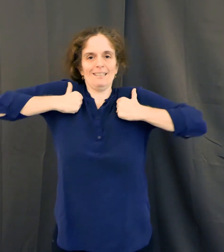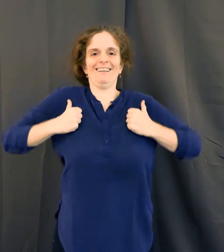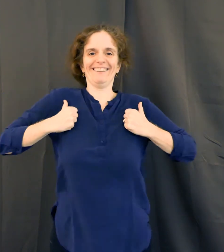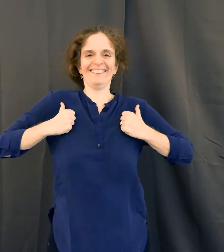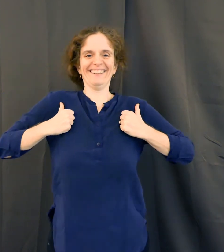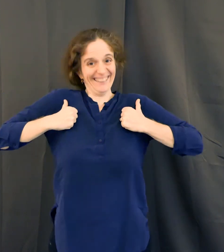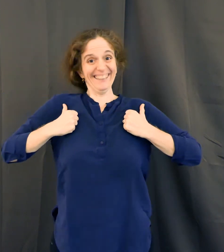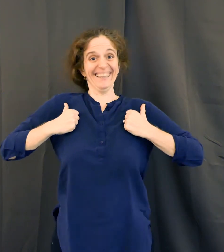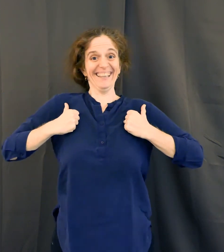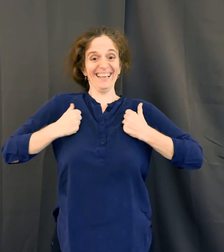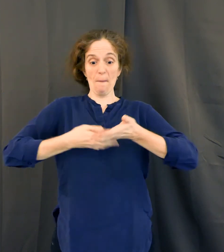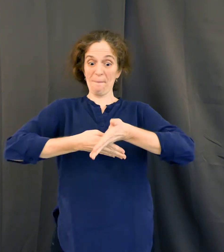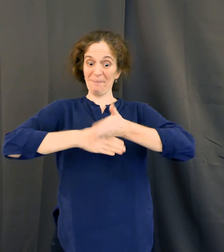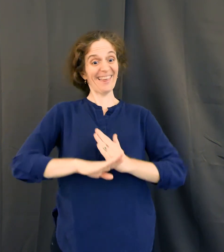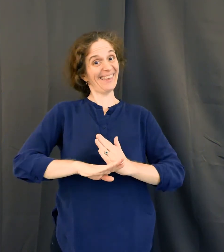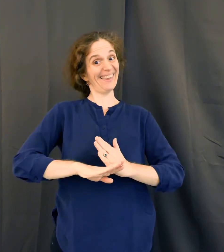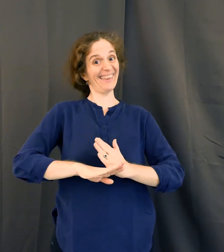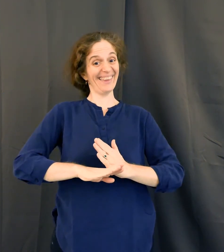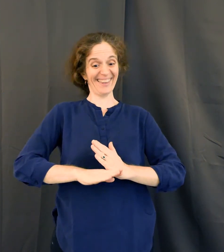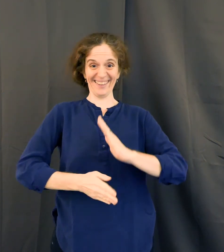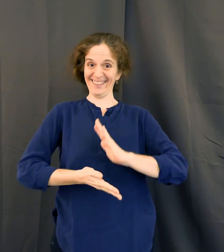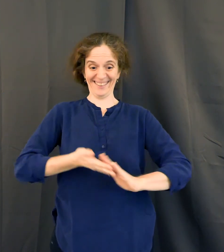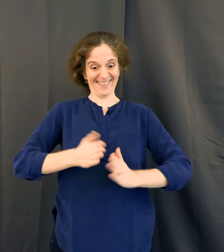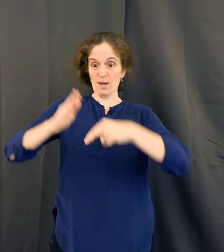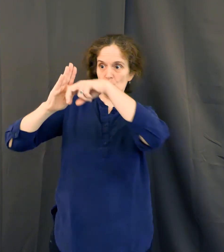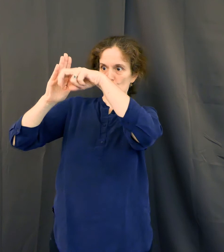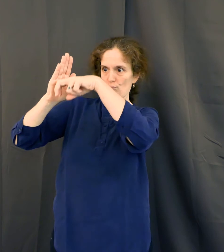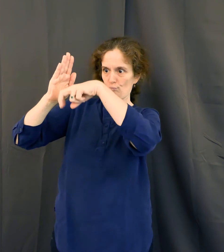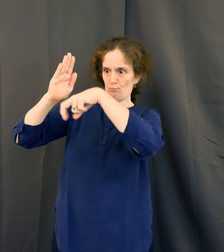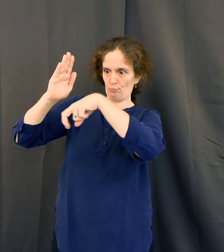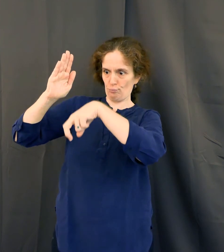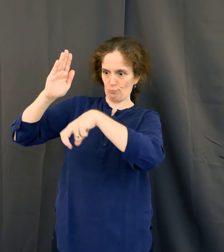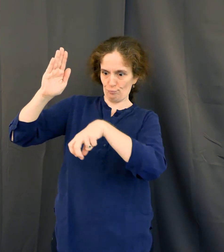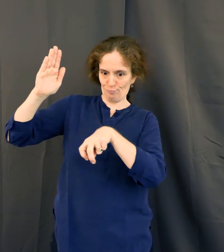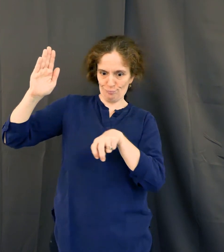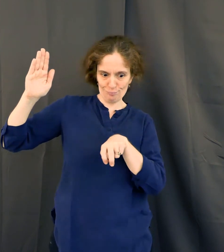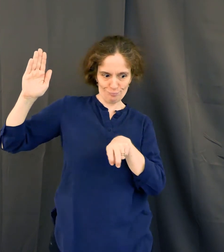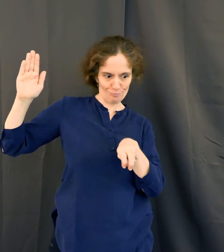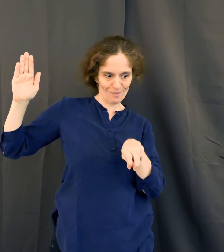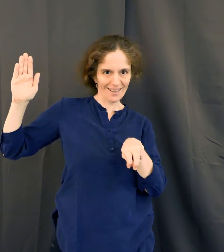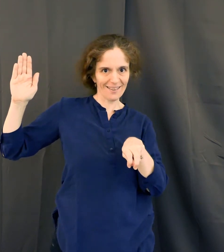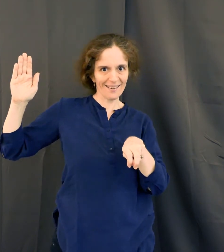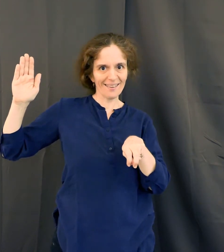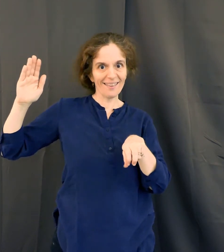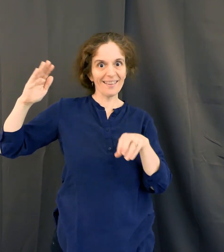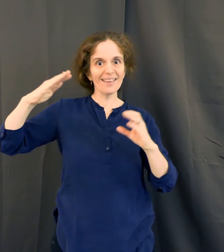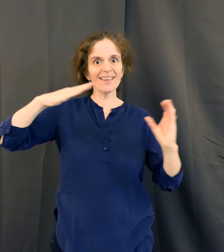une hotte et qu'il enfile. Le voilà prêt. Il descend de son grenier, sort de